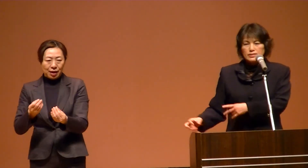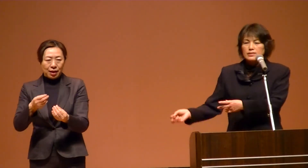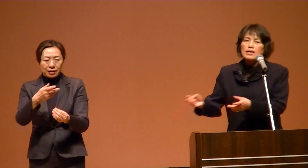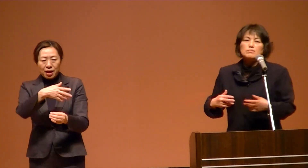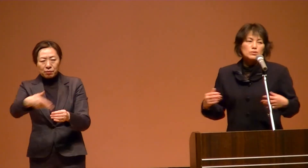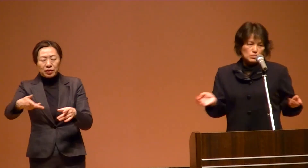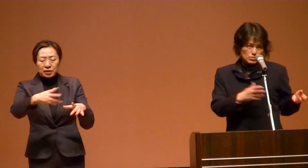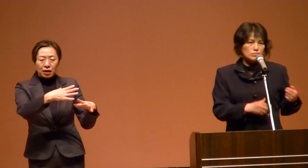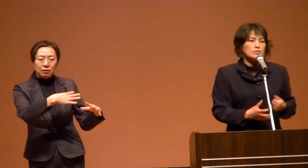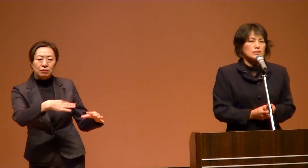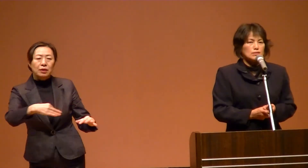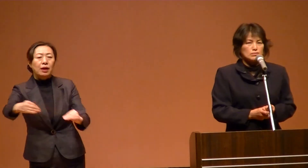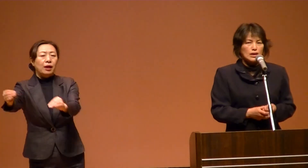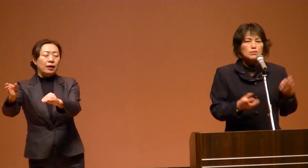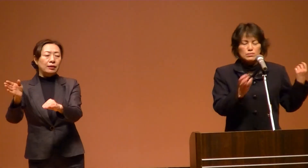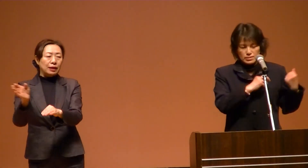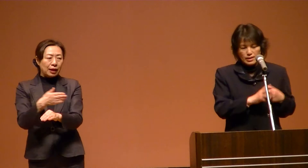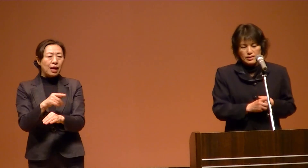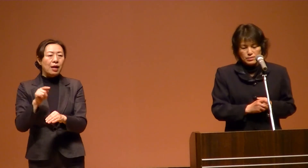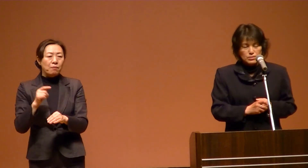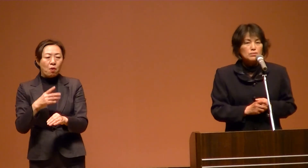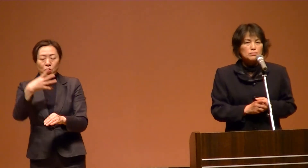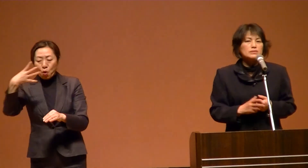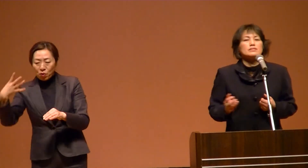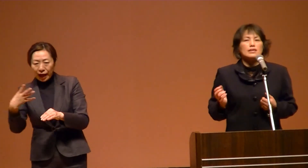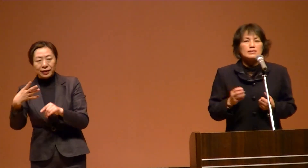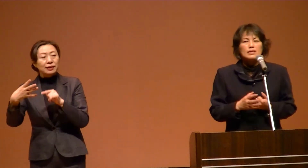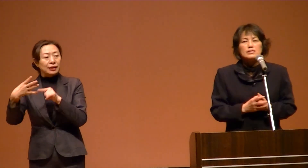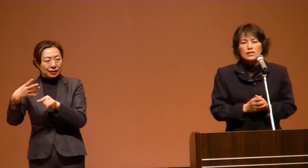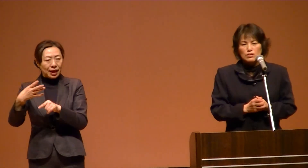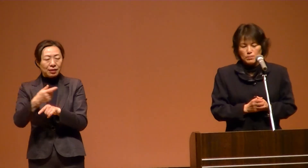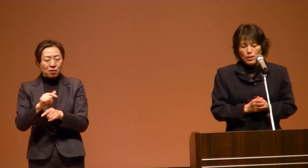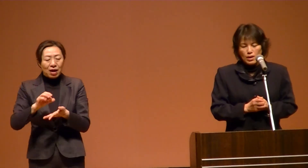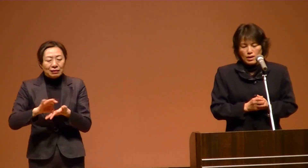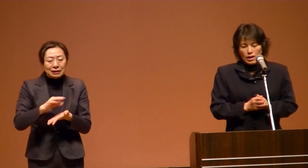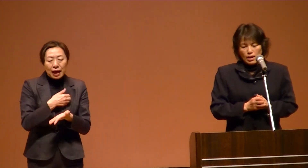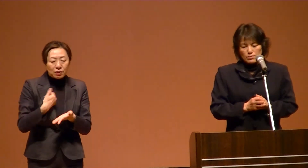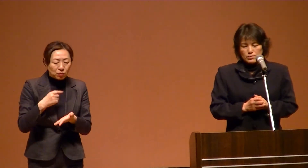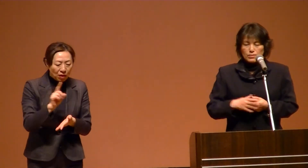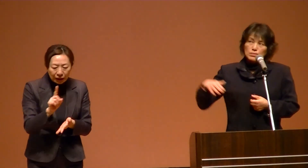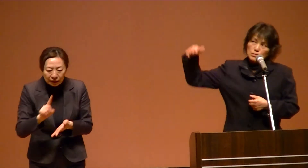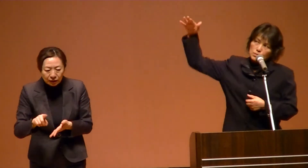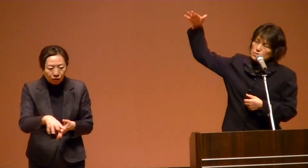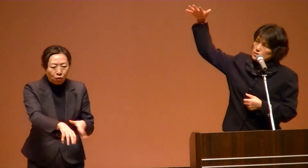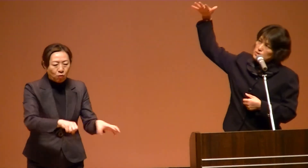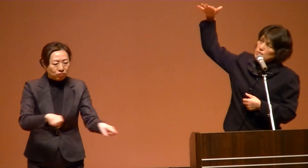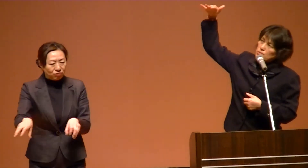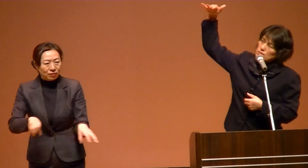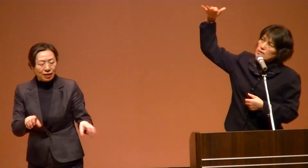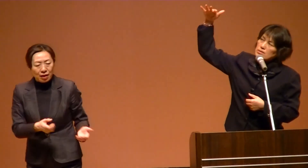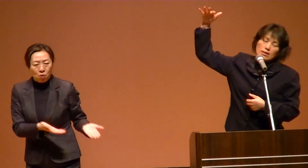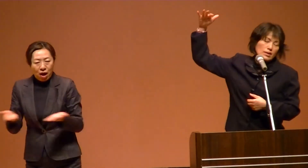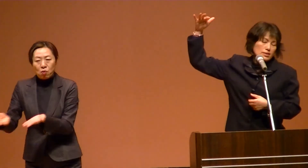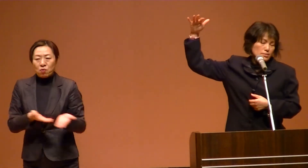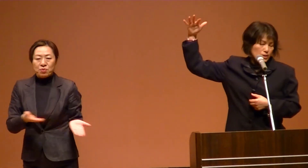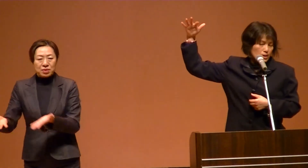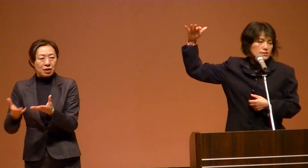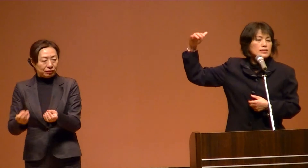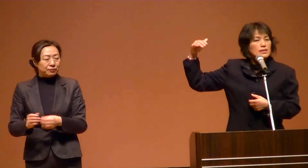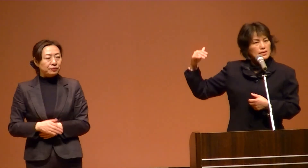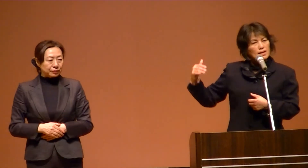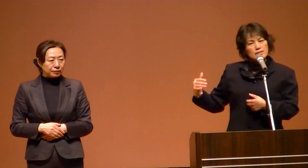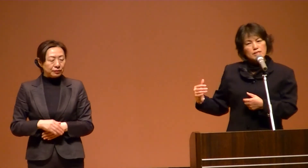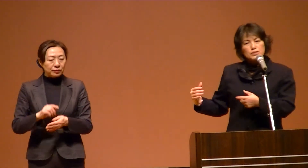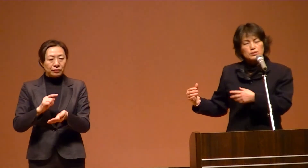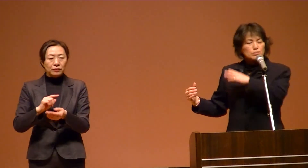りて使えるものをあの運んでいろいろまずやったんですけれども、あの私よりこんな高い若い